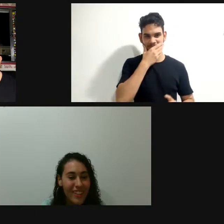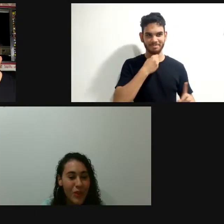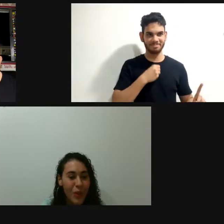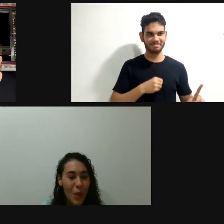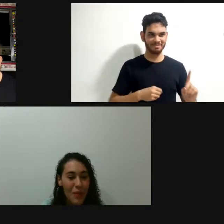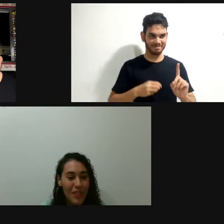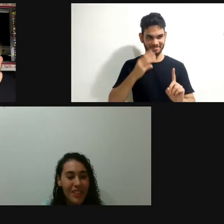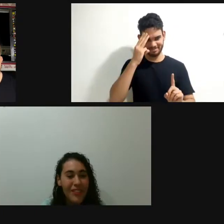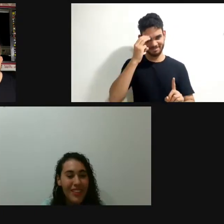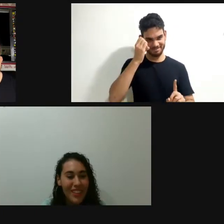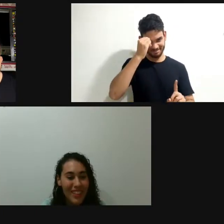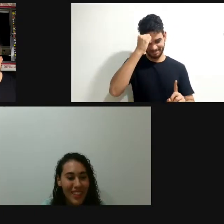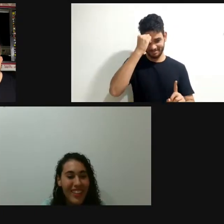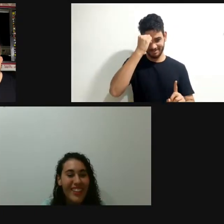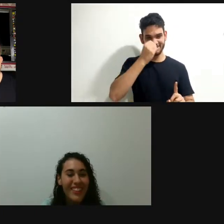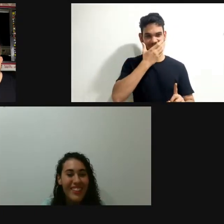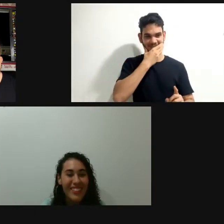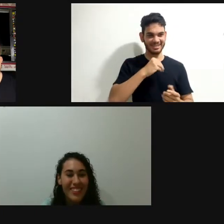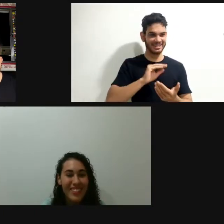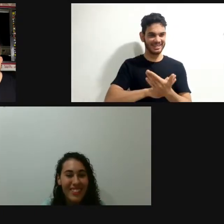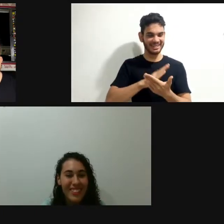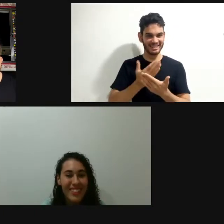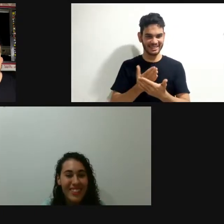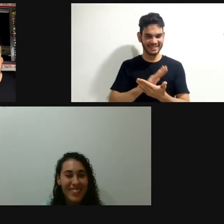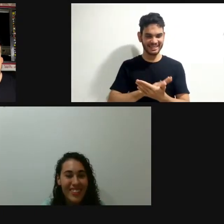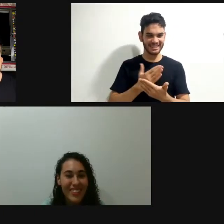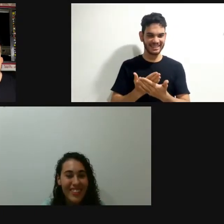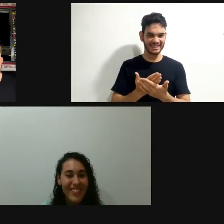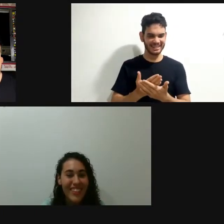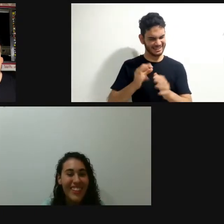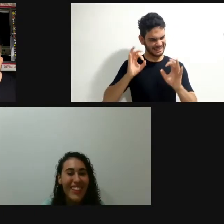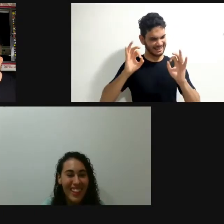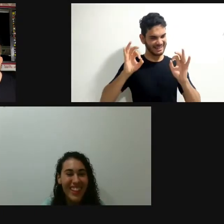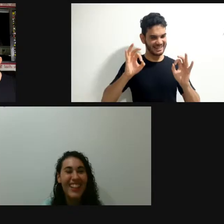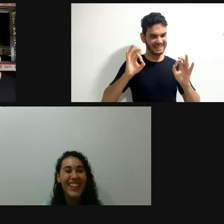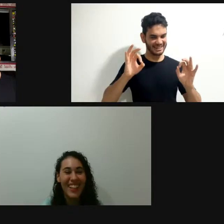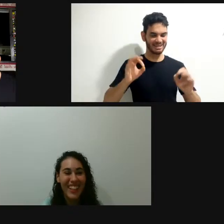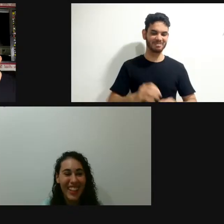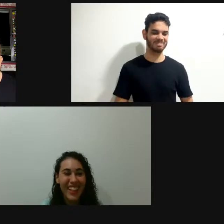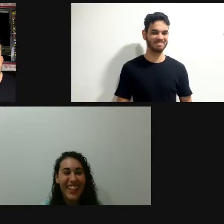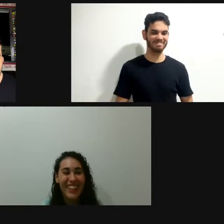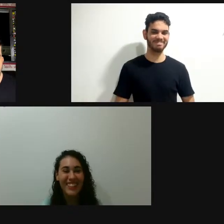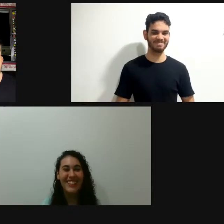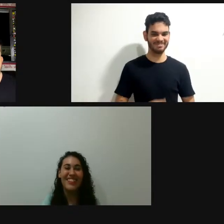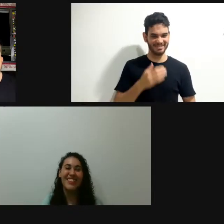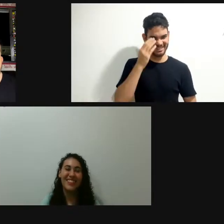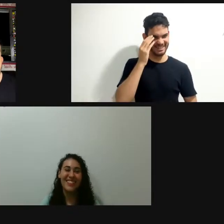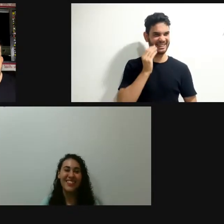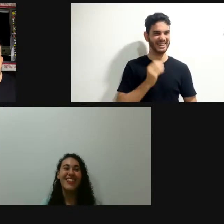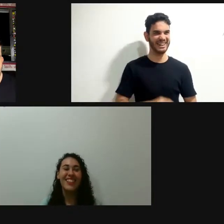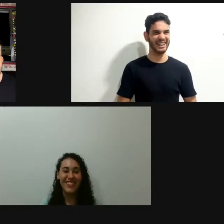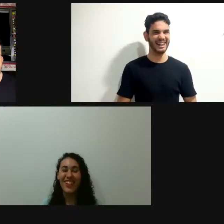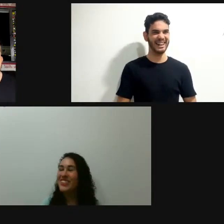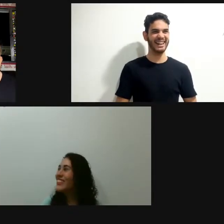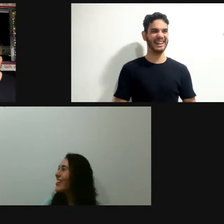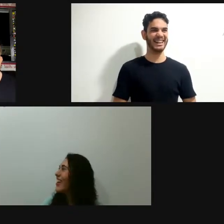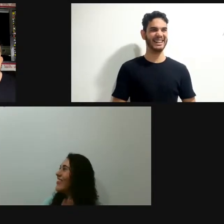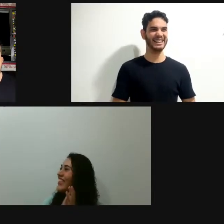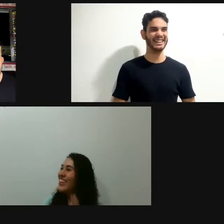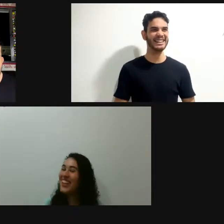O homem que vai interpretar é top demais. Tá falando do nosso pessoal que tá assessorando